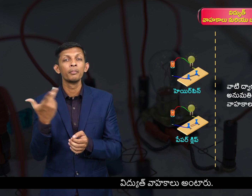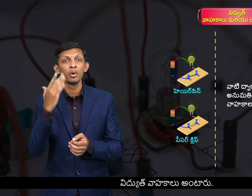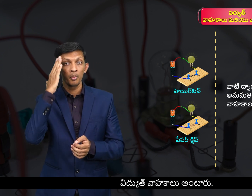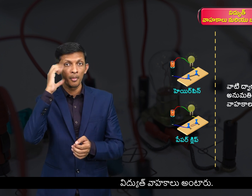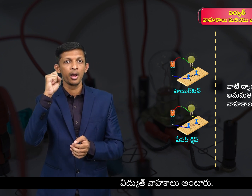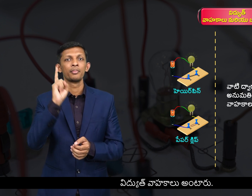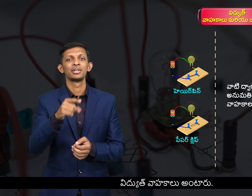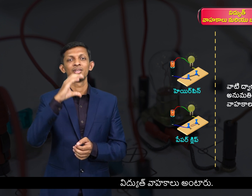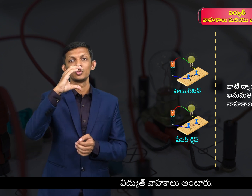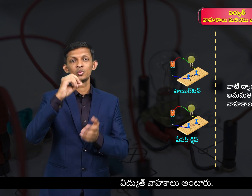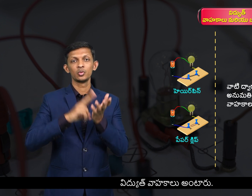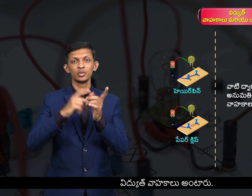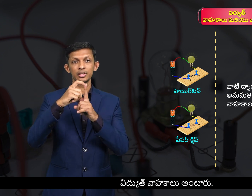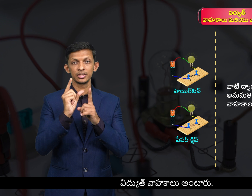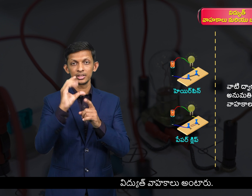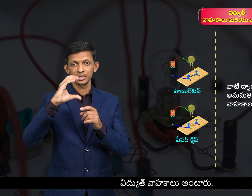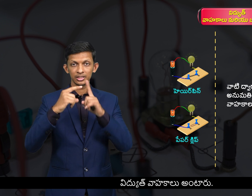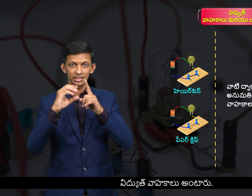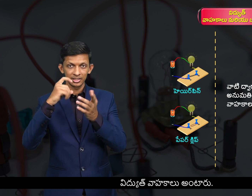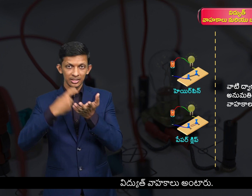వాహకాలు అంటారు.